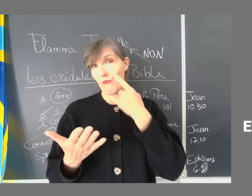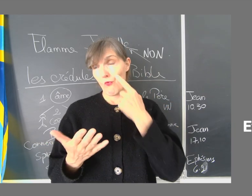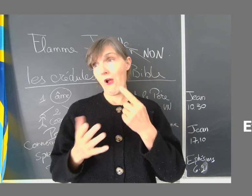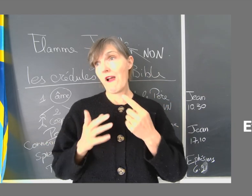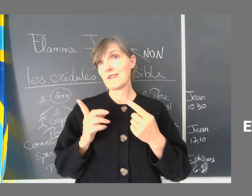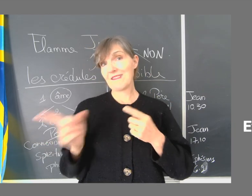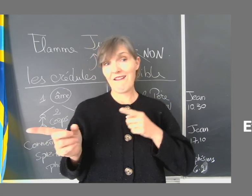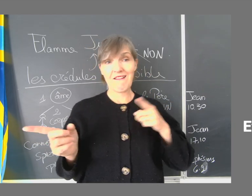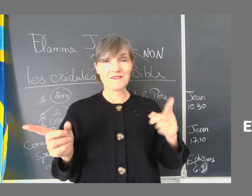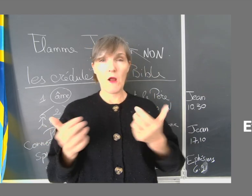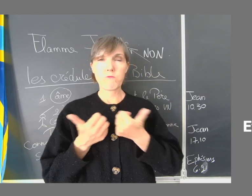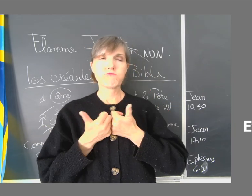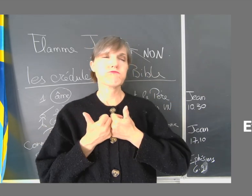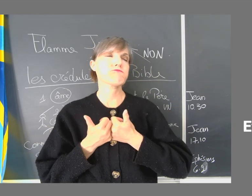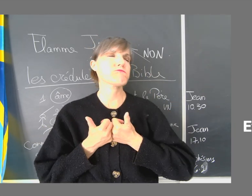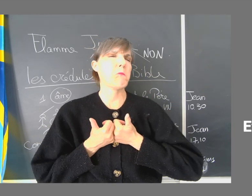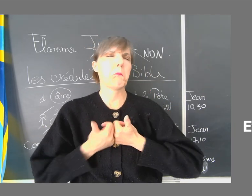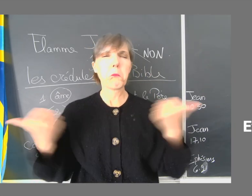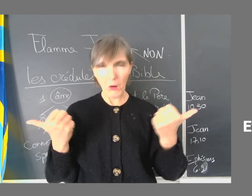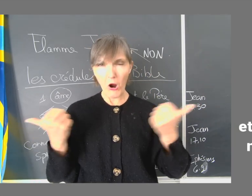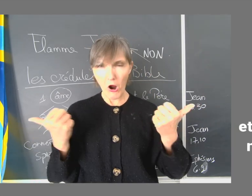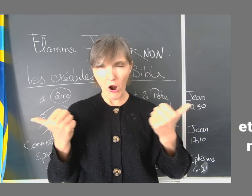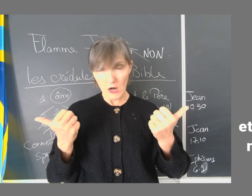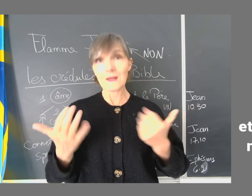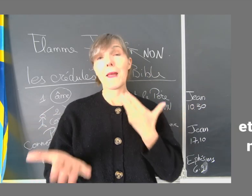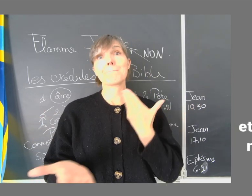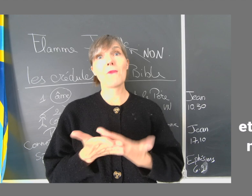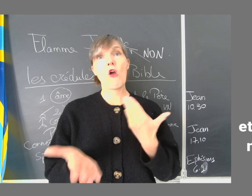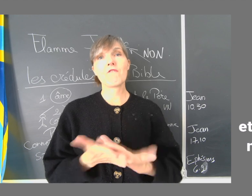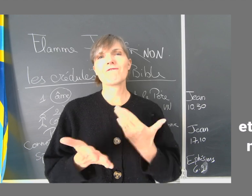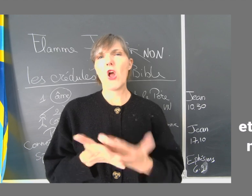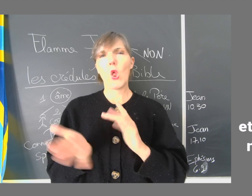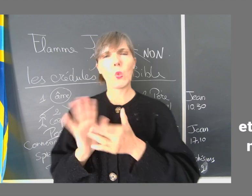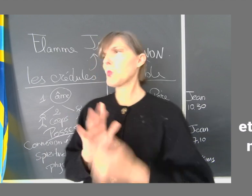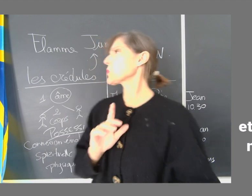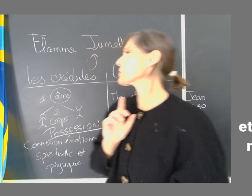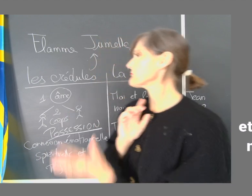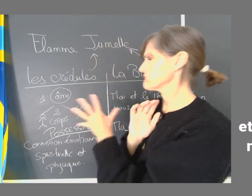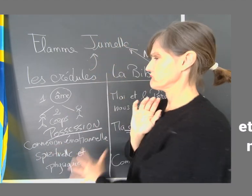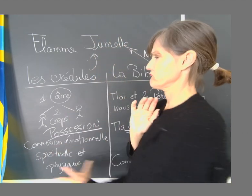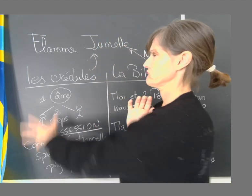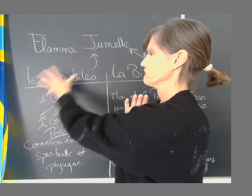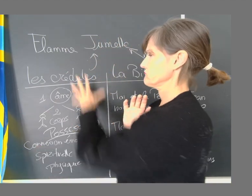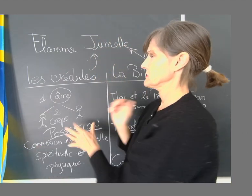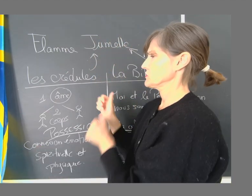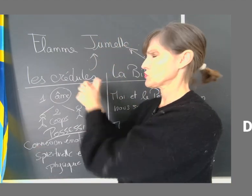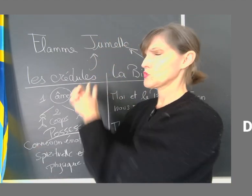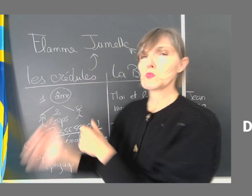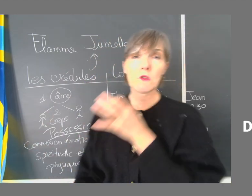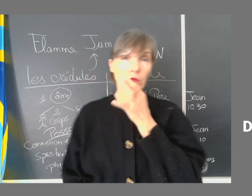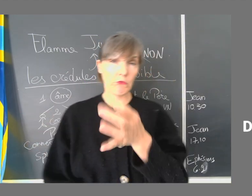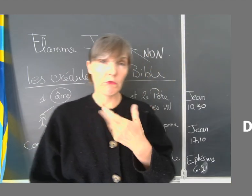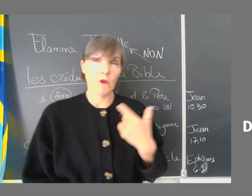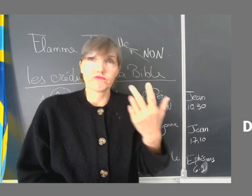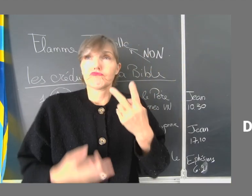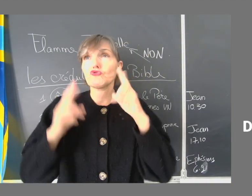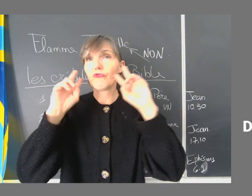et on remarque cette histoire de connexion et de communion c'est pas du tout la même chose donc les personnes qui suivent